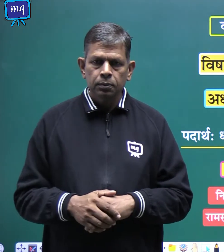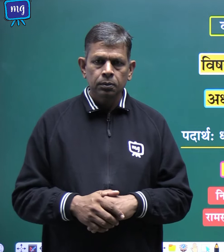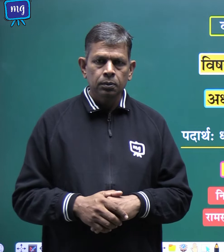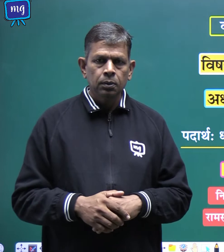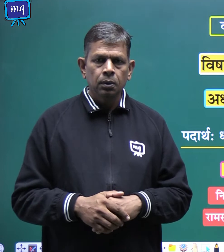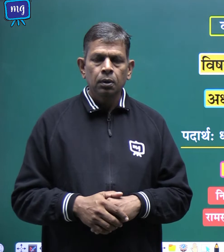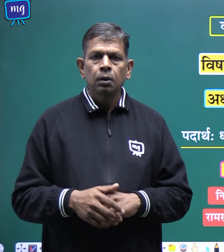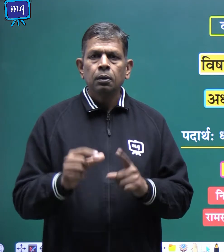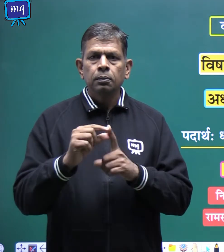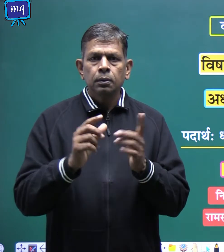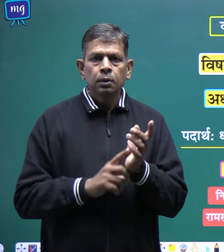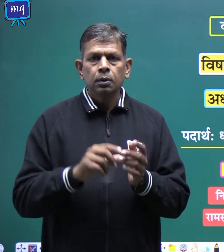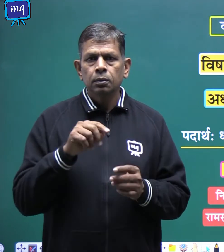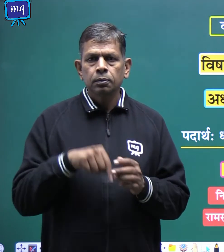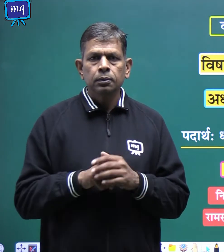भाग 1 में